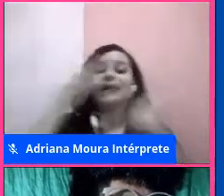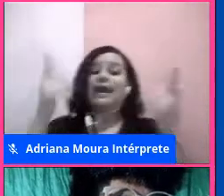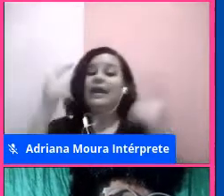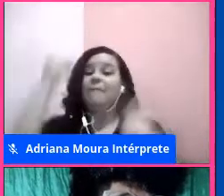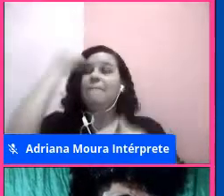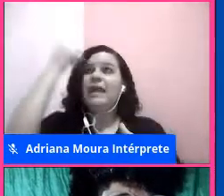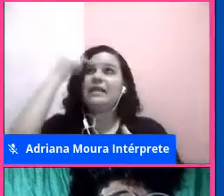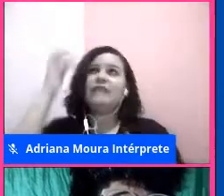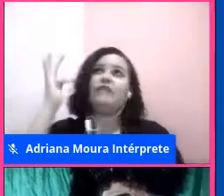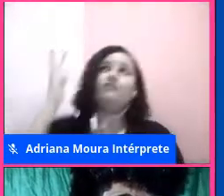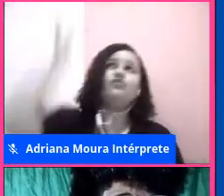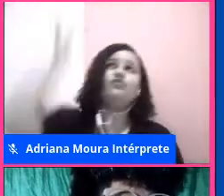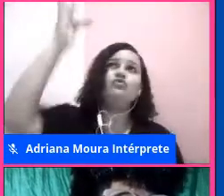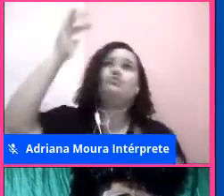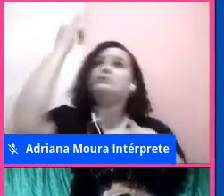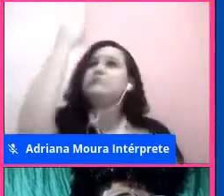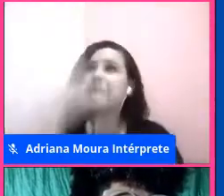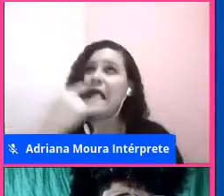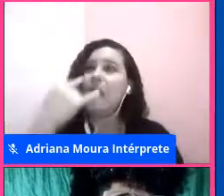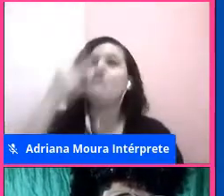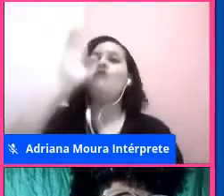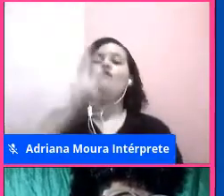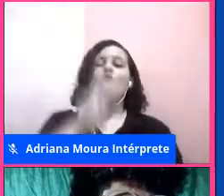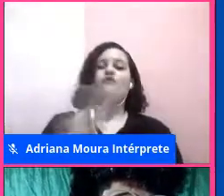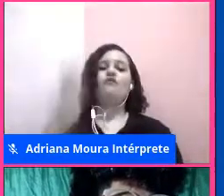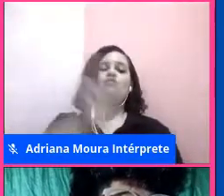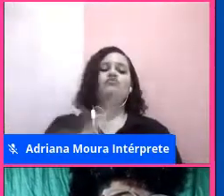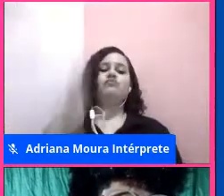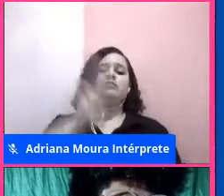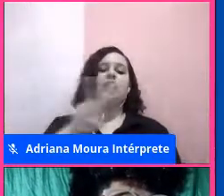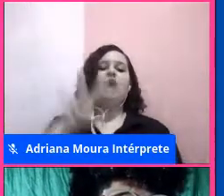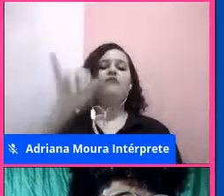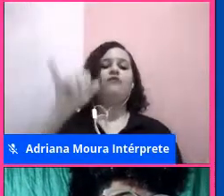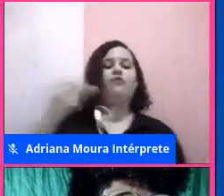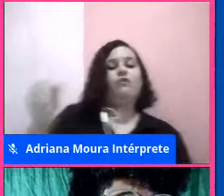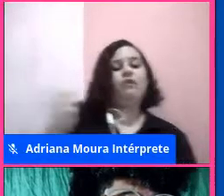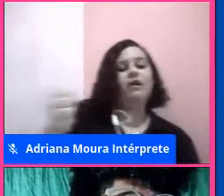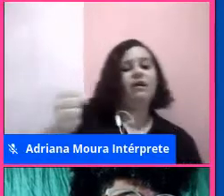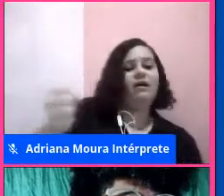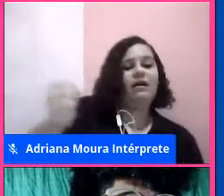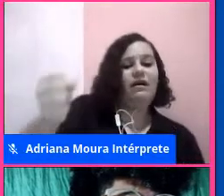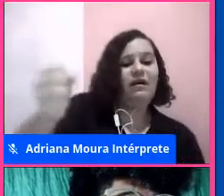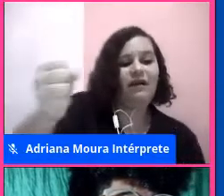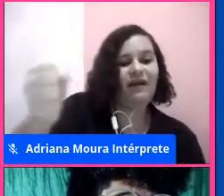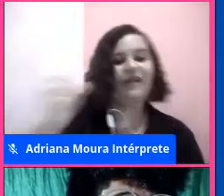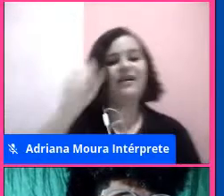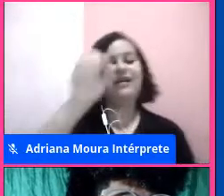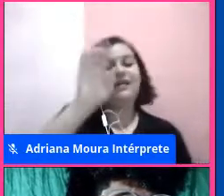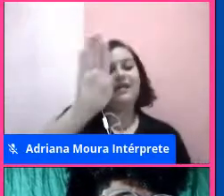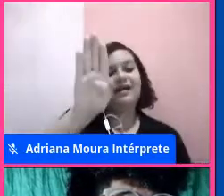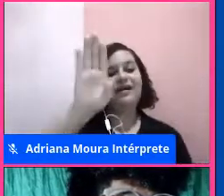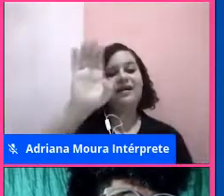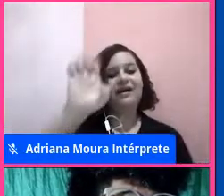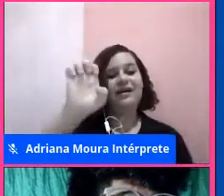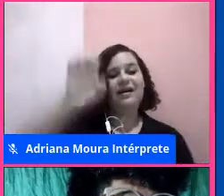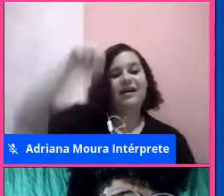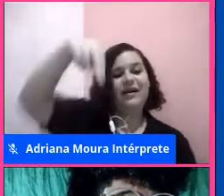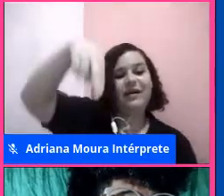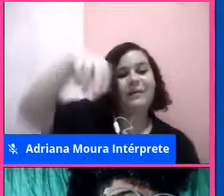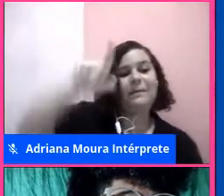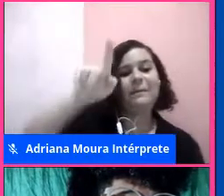sem visão. Então, ele falava desse interesse dele também por uma causa, ele brincava, que ele